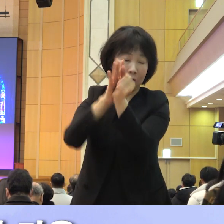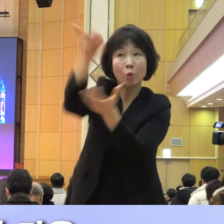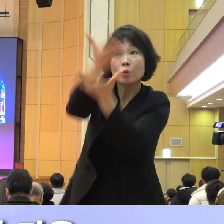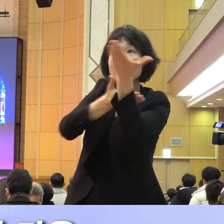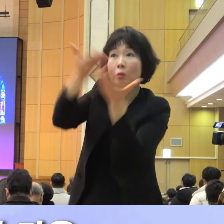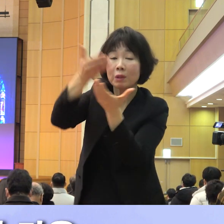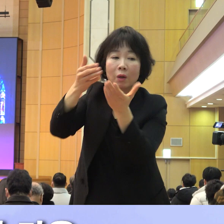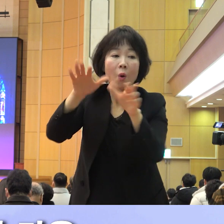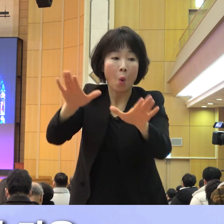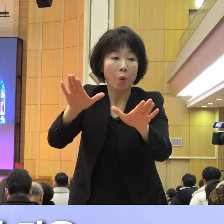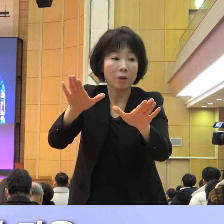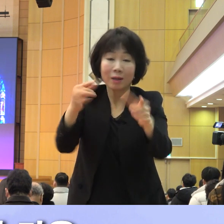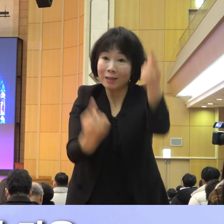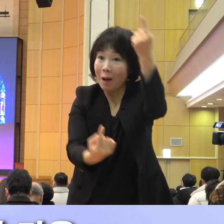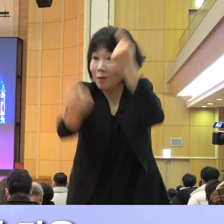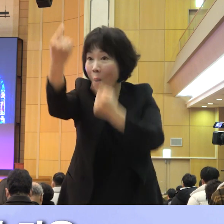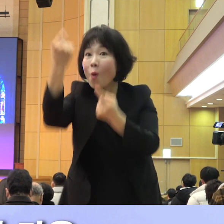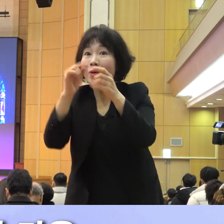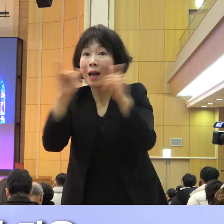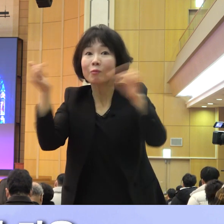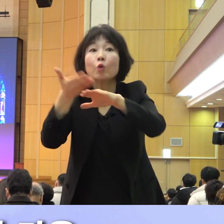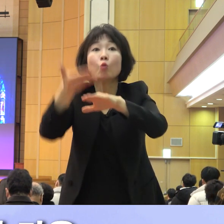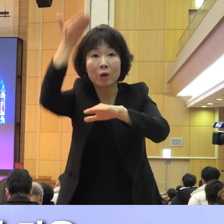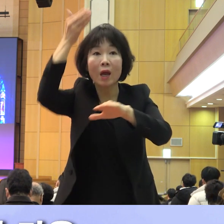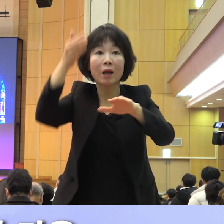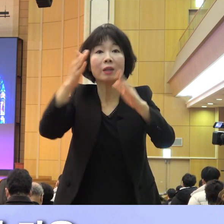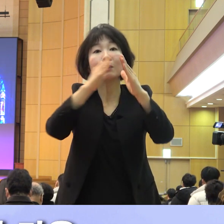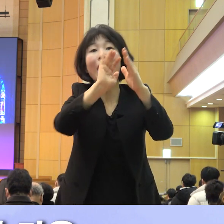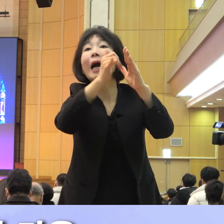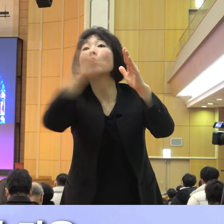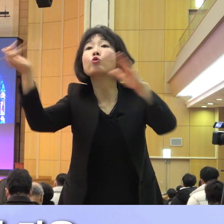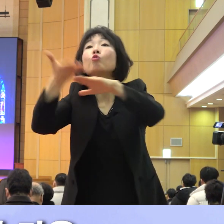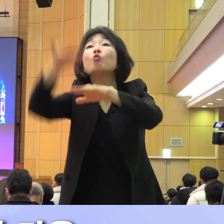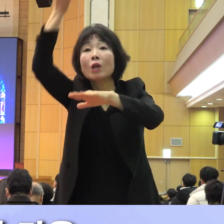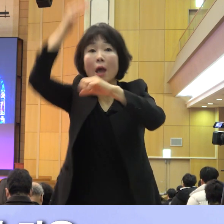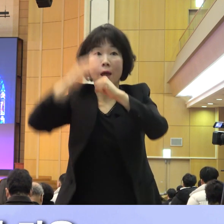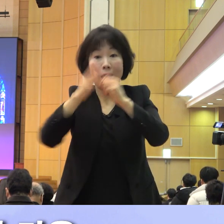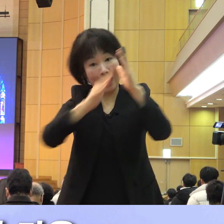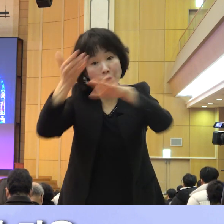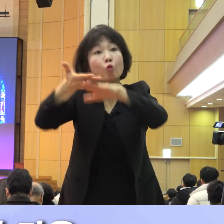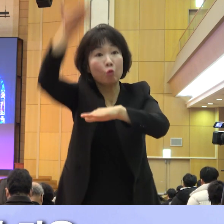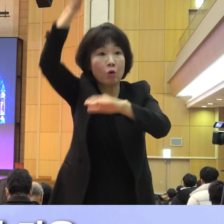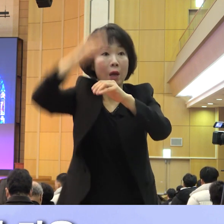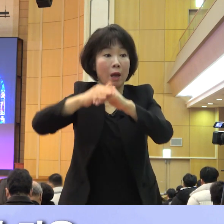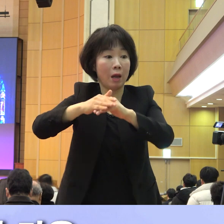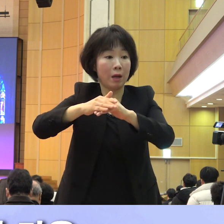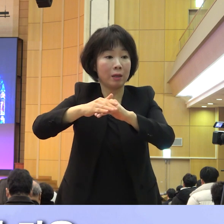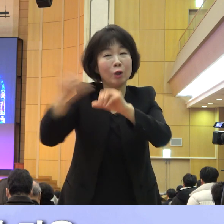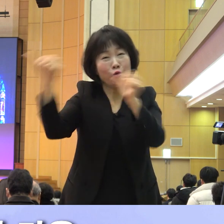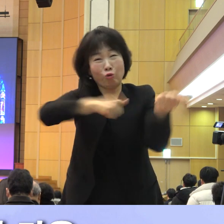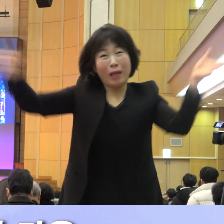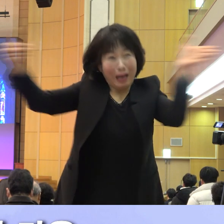교통하심이 오늘 이 자리에 참여한 모든 분들 우애와 그리고 가정과 생을